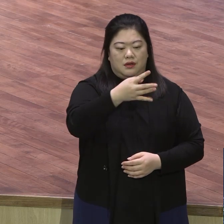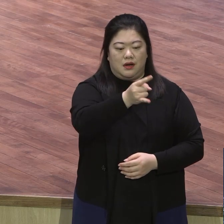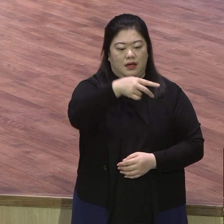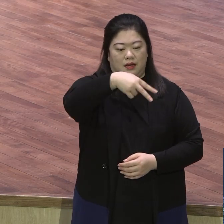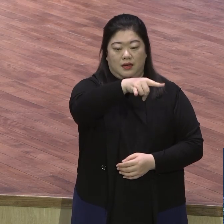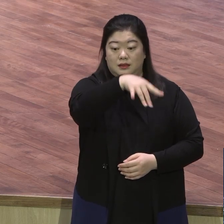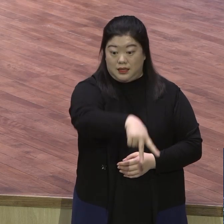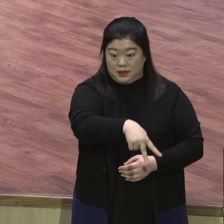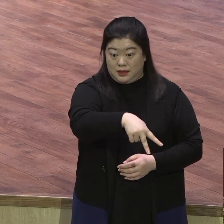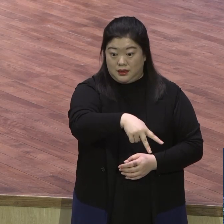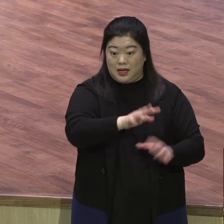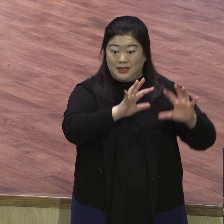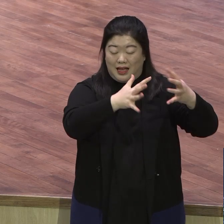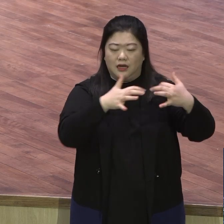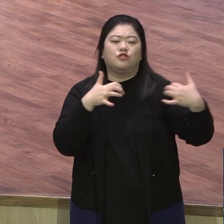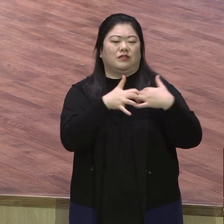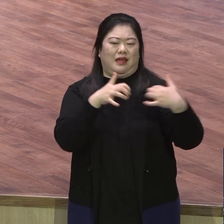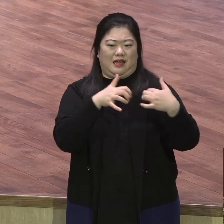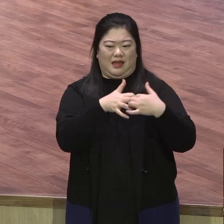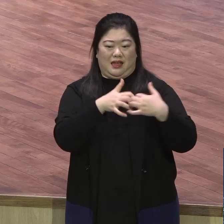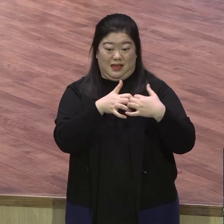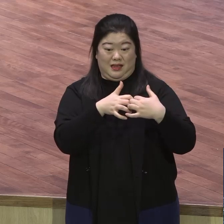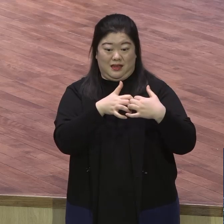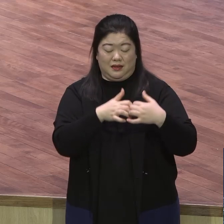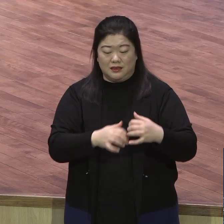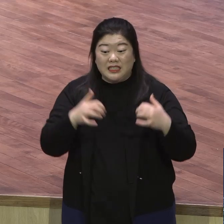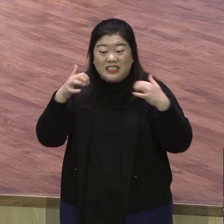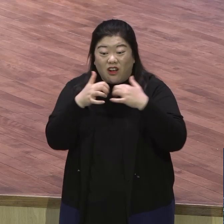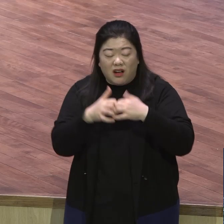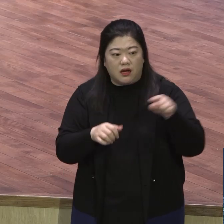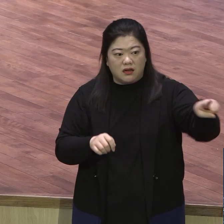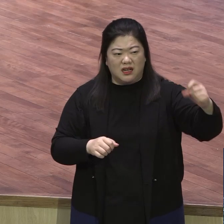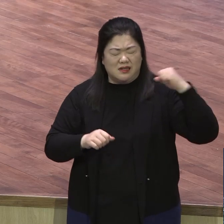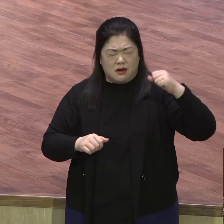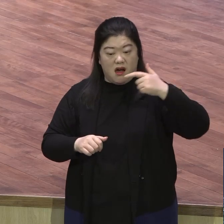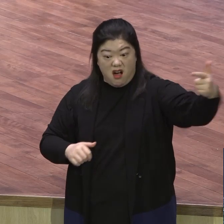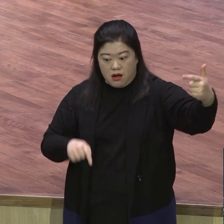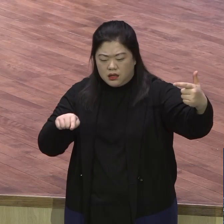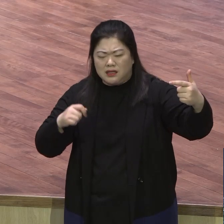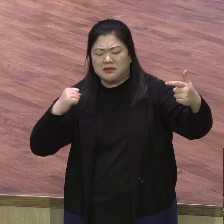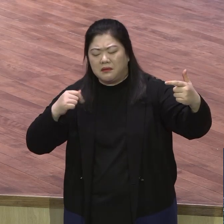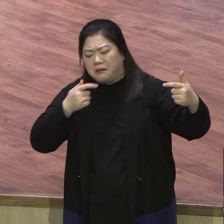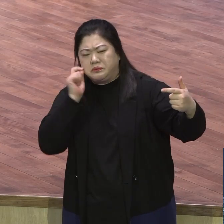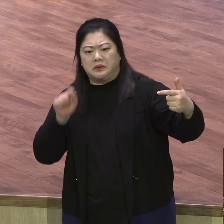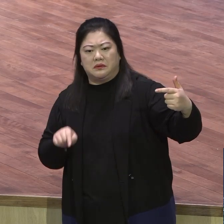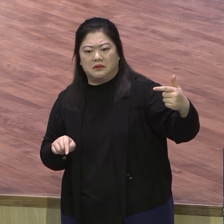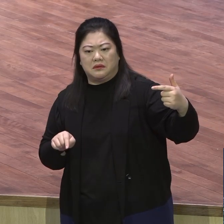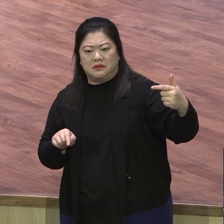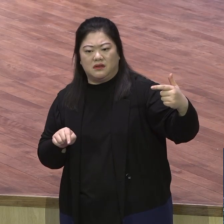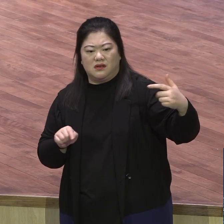블레셋 군사력은 비교조차 할 수 없을 정도로 이스라엘은 초라했습니다. 그렇기 때문에